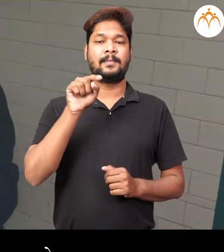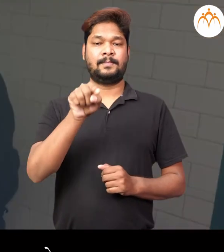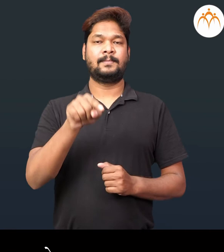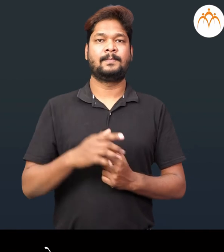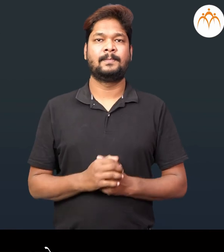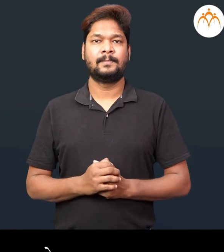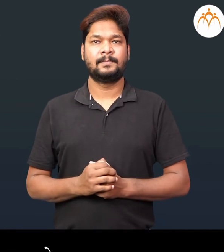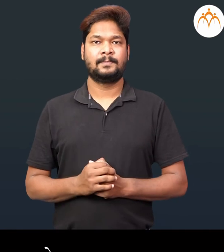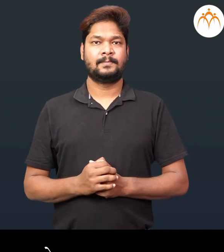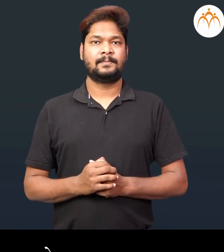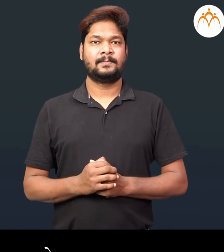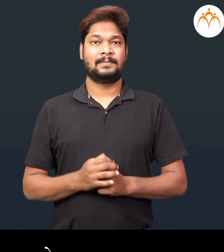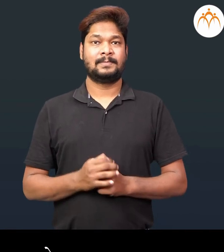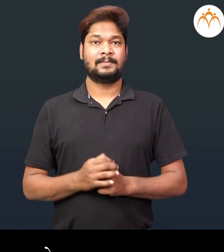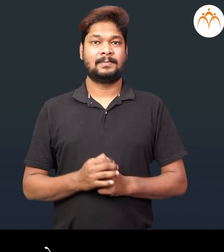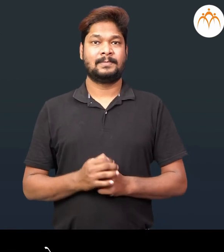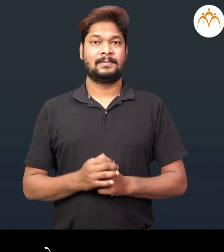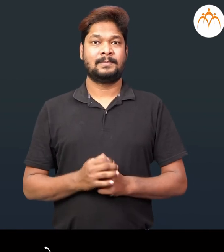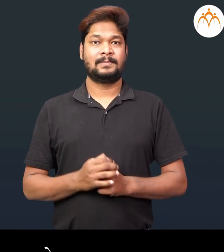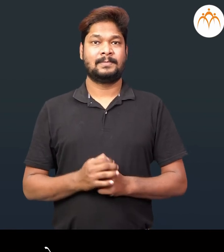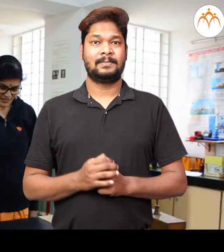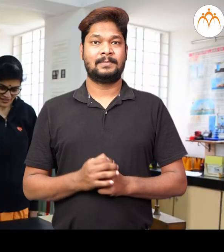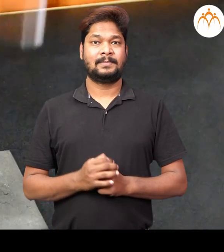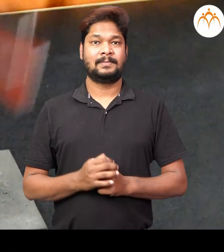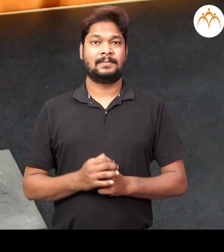या गुणधर्माला नादमयता असे म्हणतात.